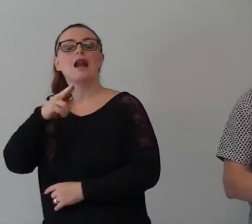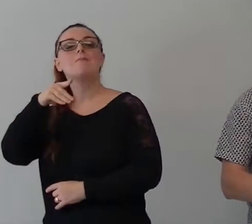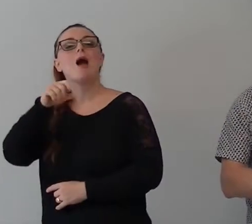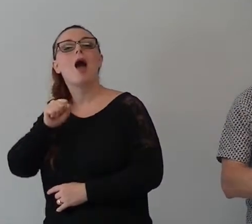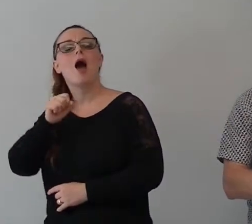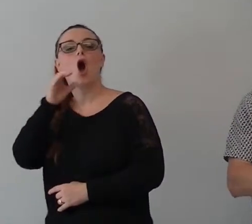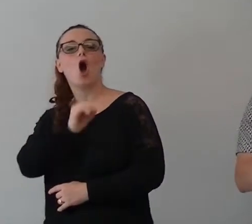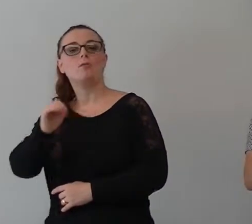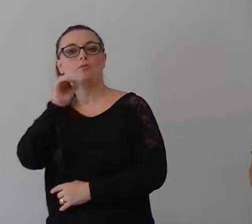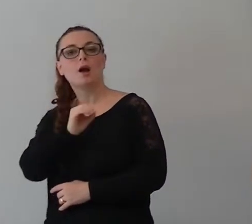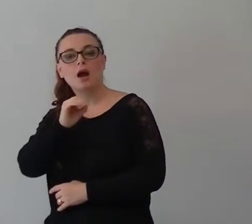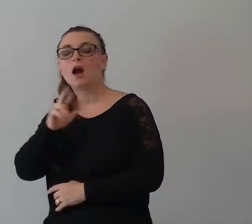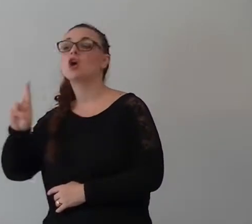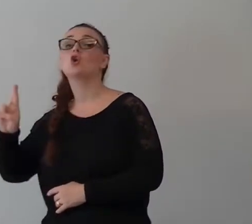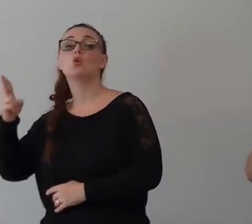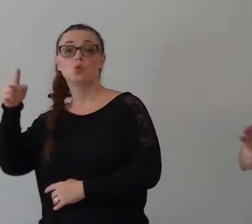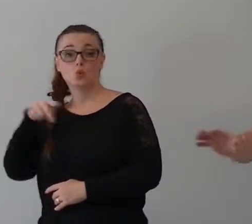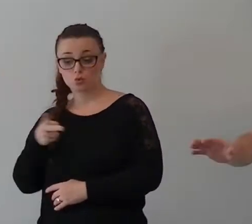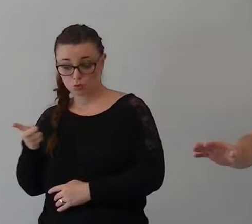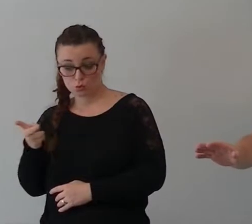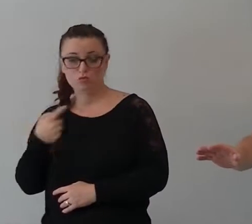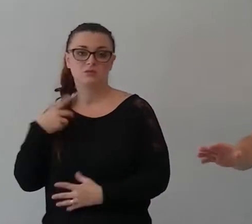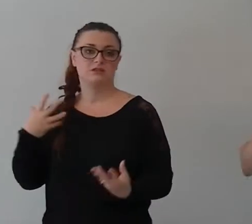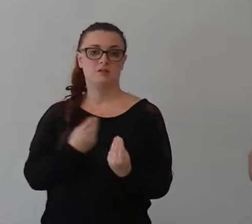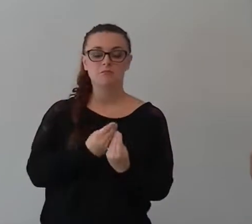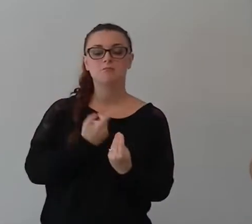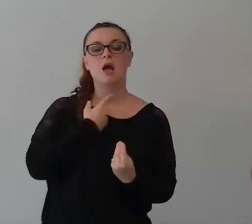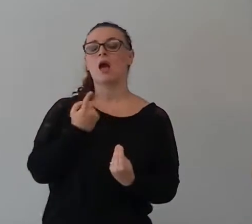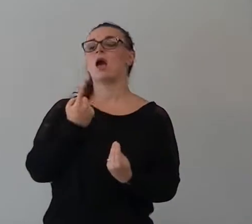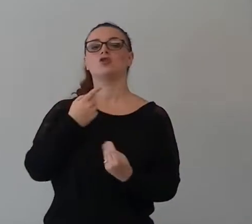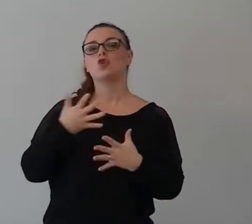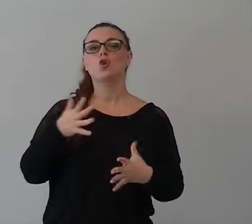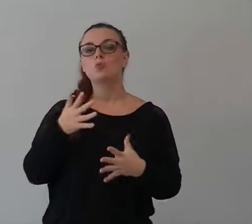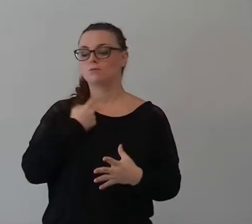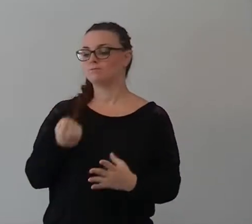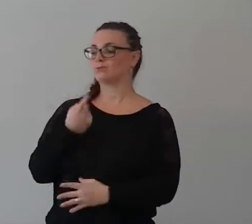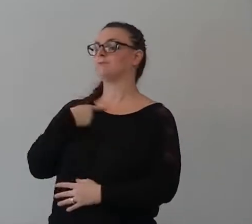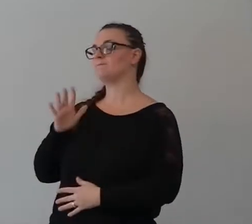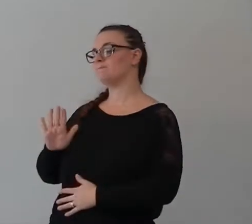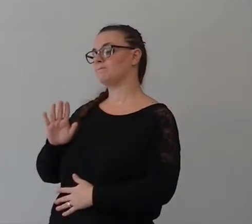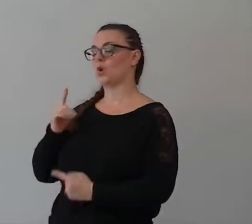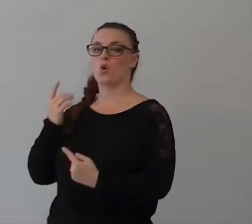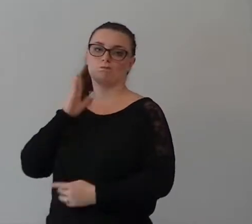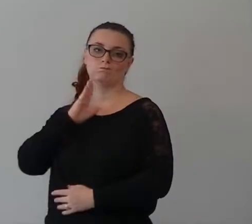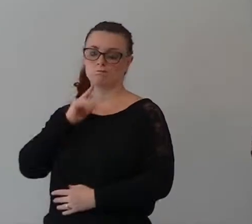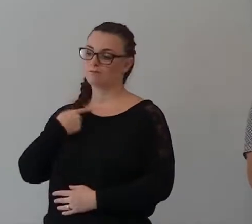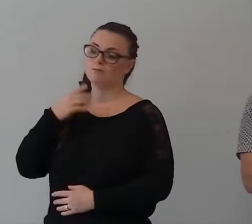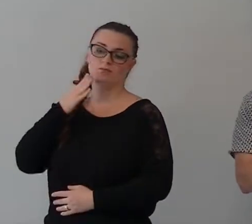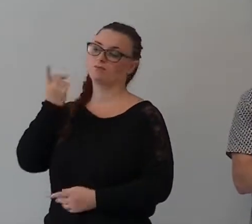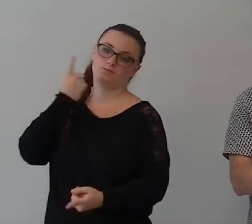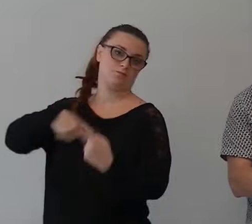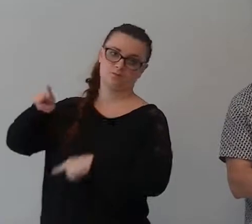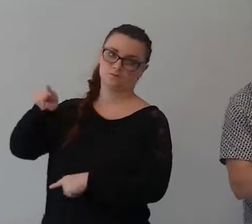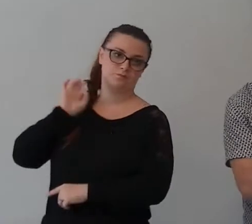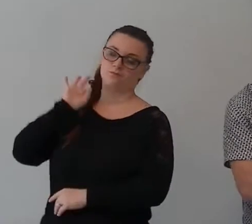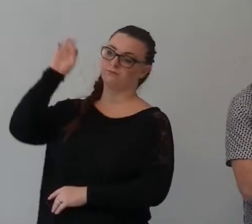e Rosta. A un certo punto dice: fermatevi, tornate indietro. Lasciarmi andare da sola. Orpa ritorna